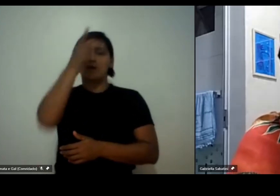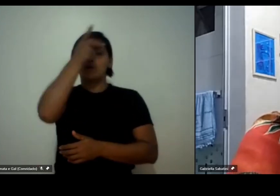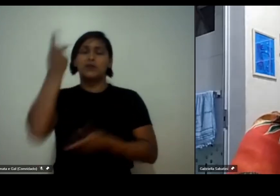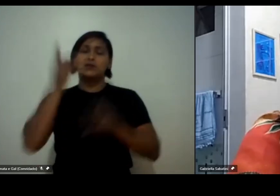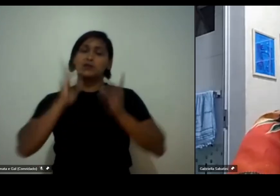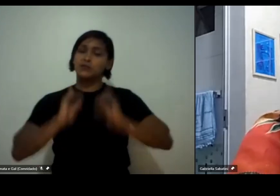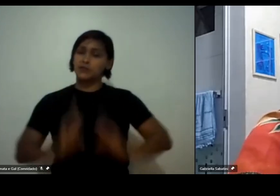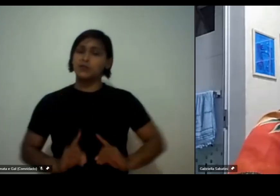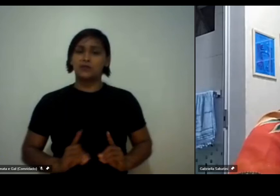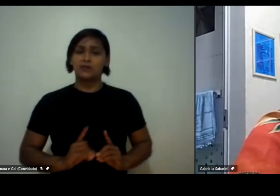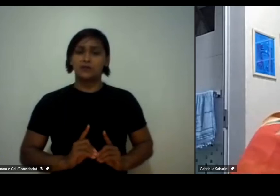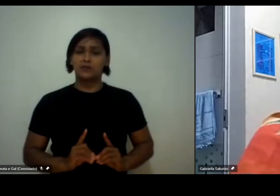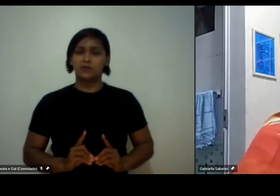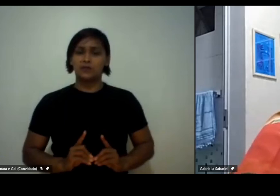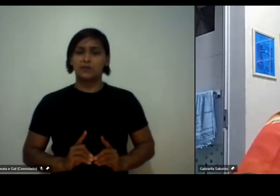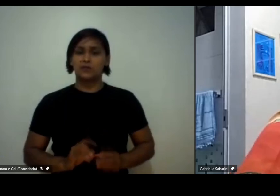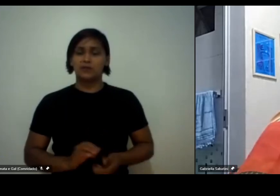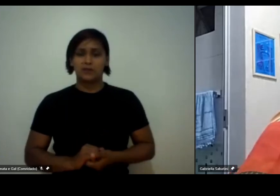deficiência e